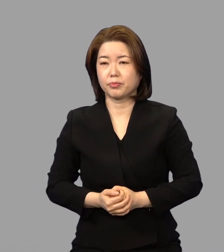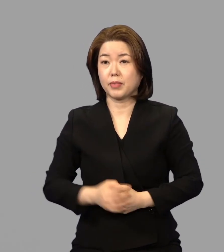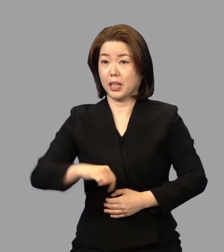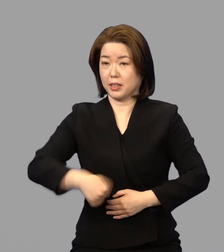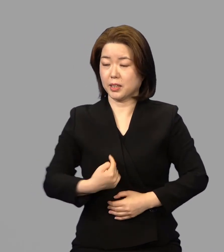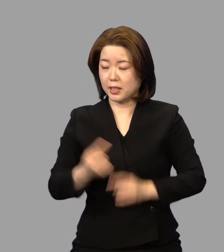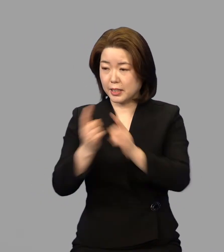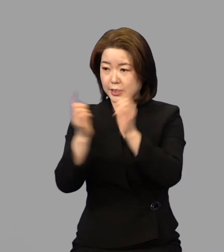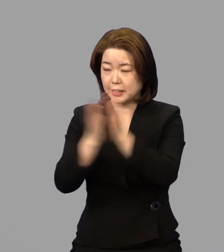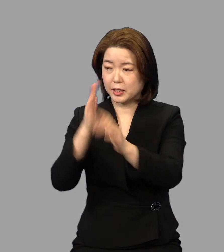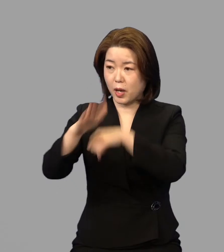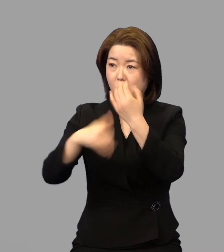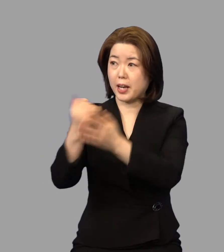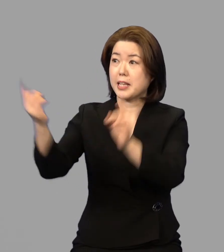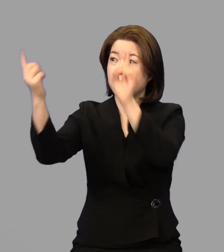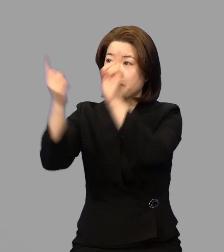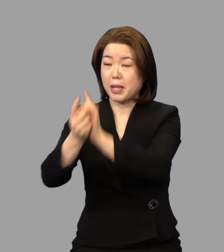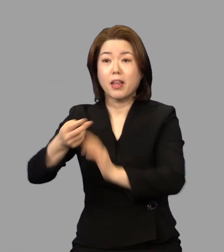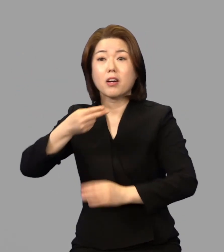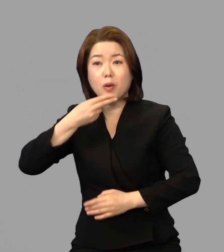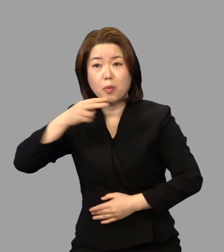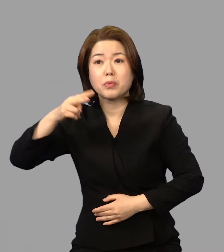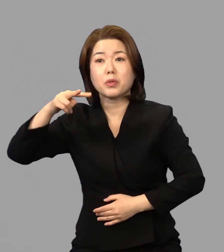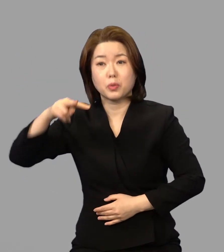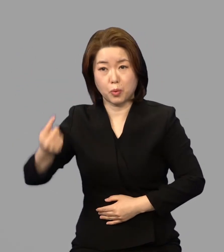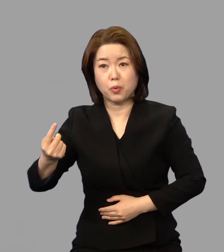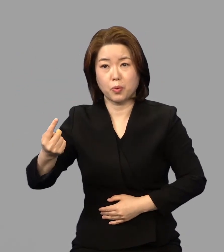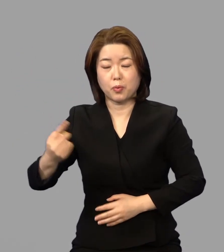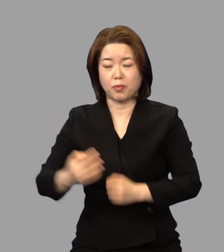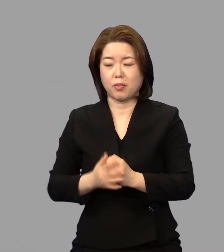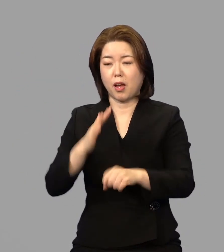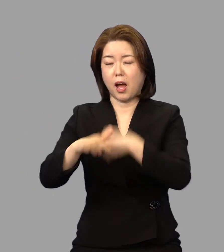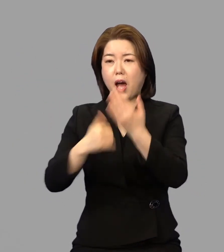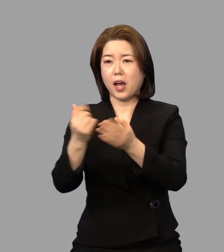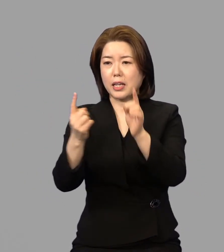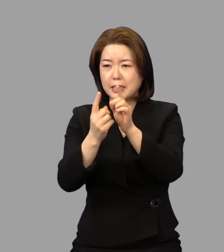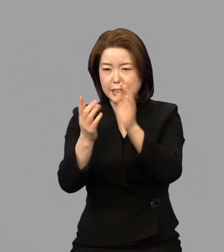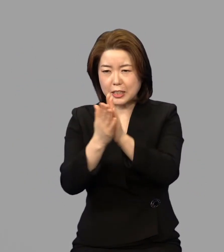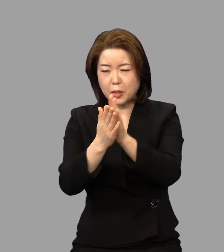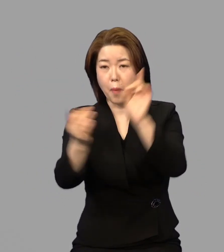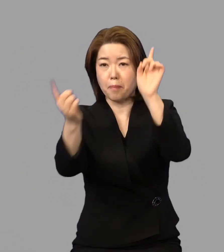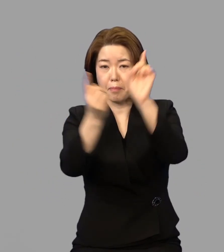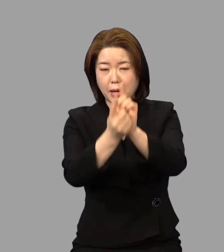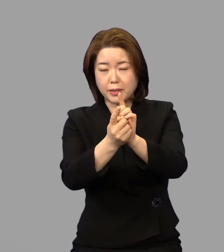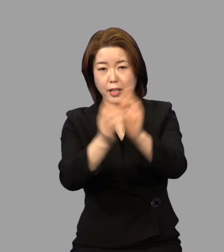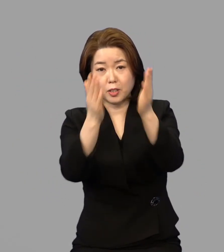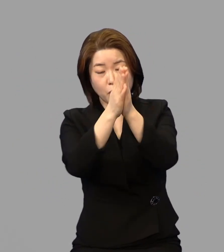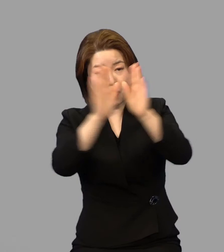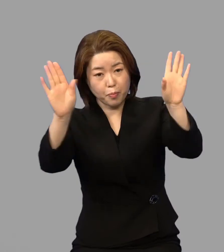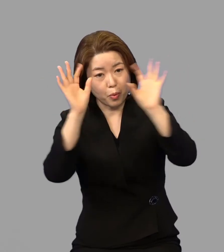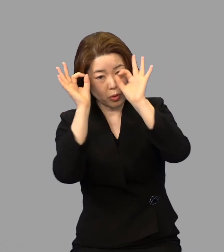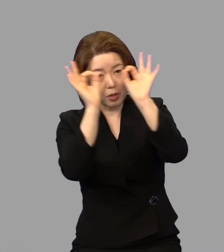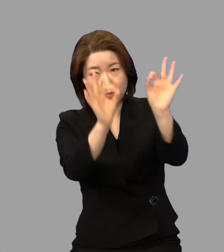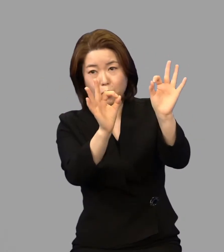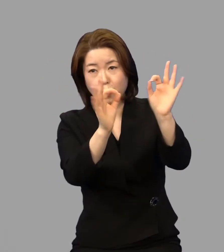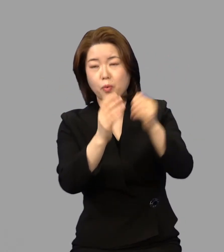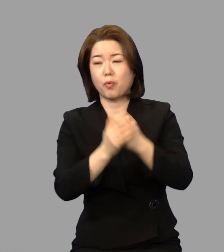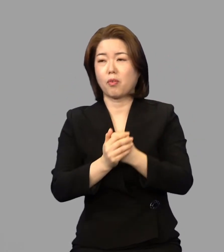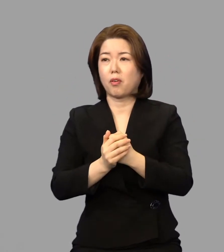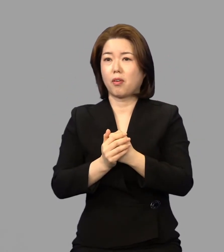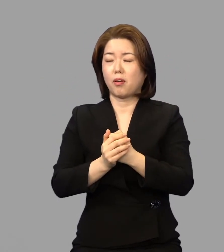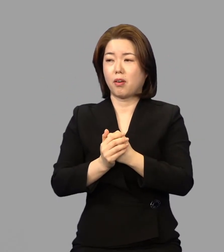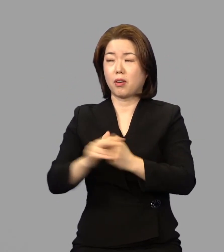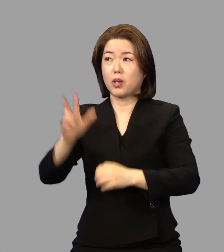자기가 직접 하나님을 만나지 않았어도 하나님을 직접 만나고 있는 모세를 보고